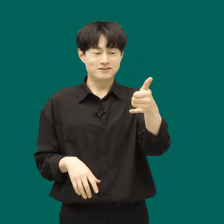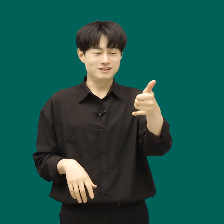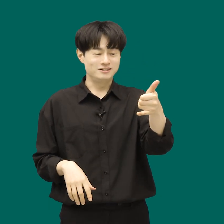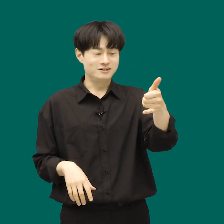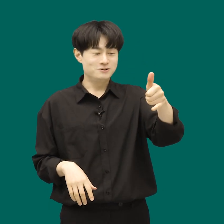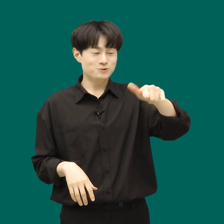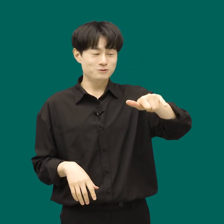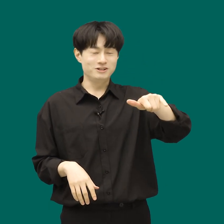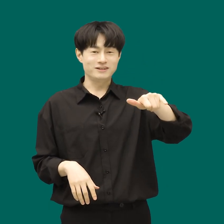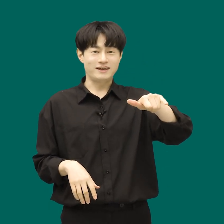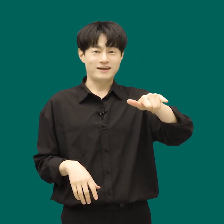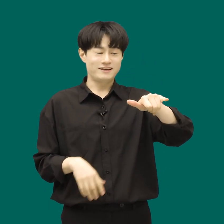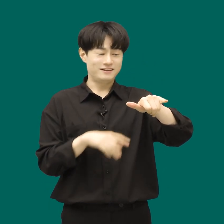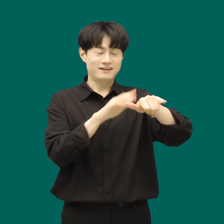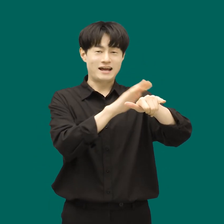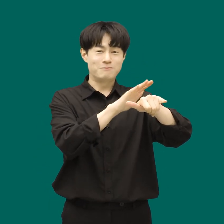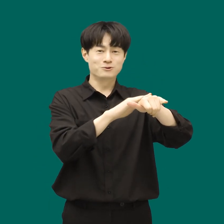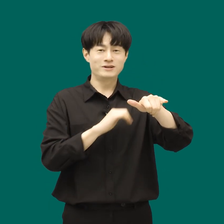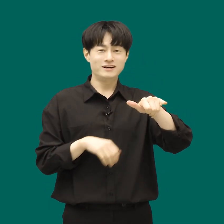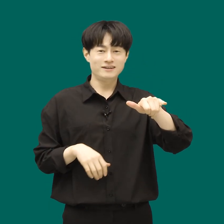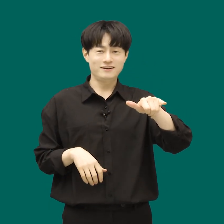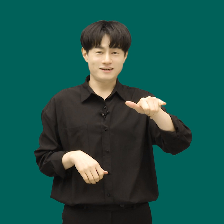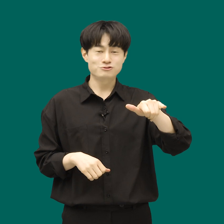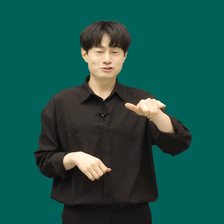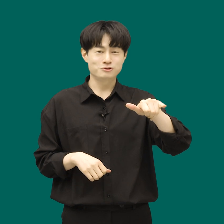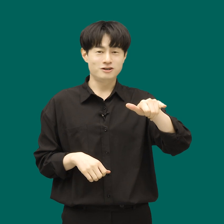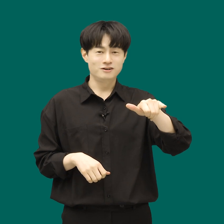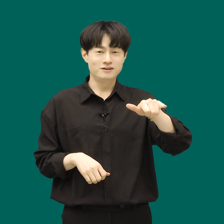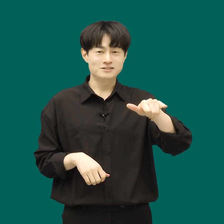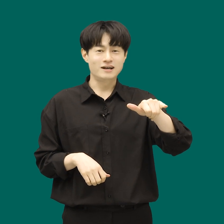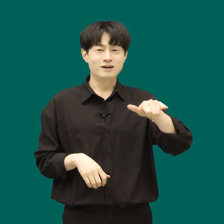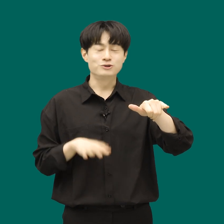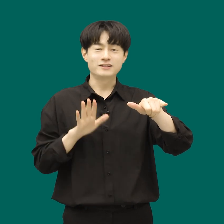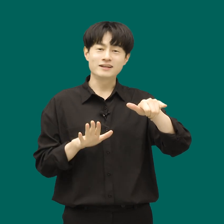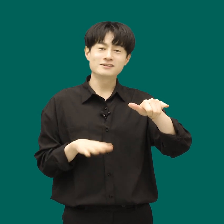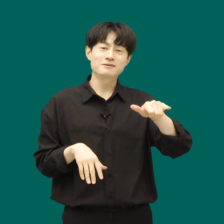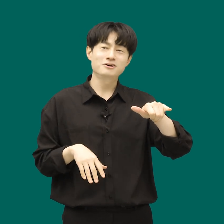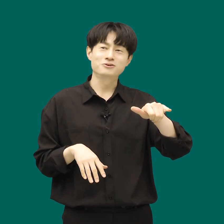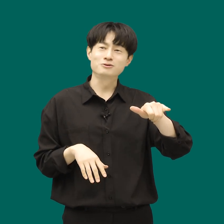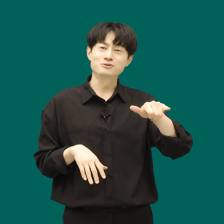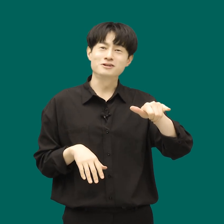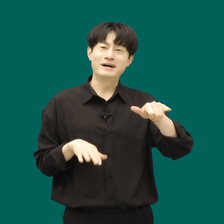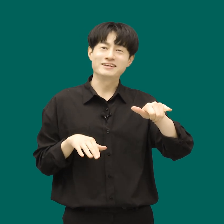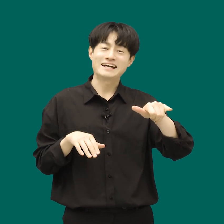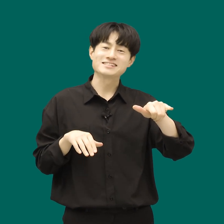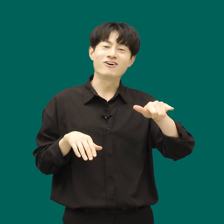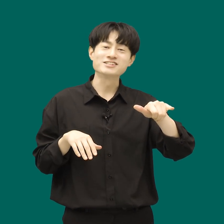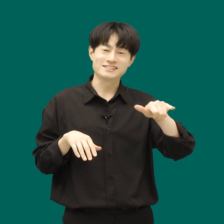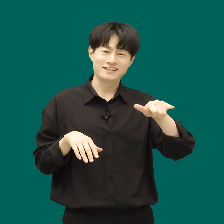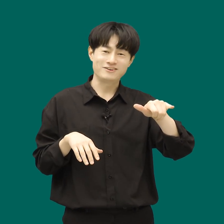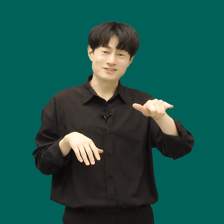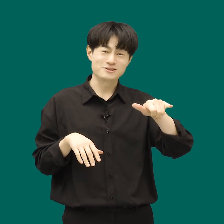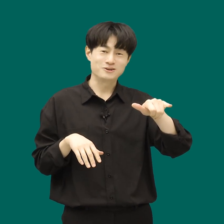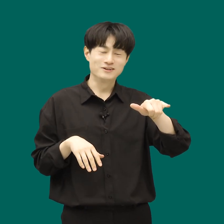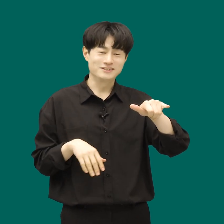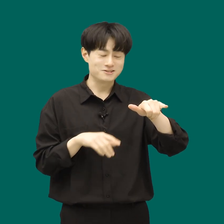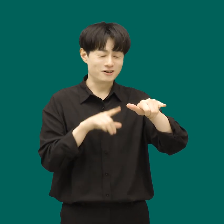이거를 조금 이렇게 앞으로 향하게 이렇게 해주시고요. 자, 우리 데이트를 하면 여러분들 많이 같이 걸으시잖아요. 그쵸? 그래서 이